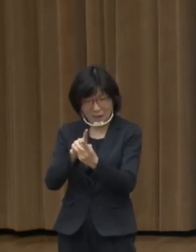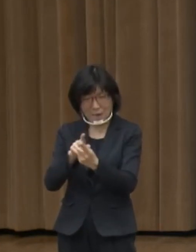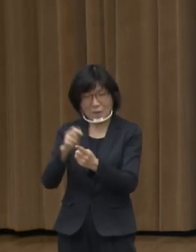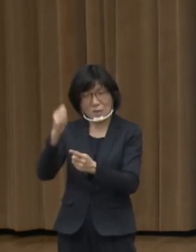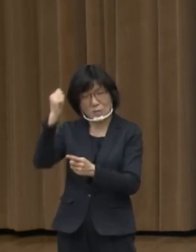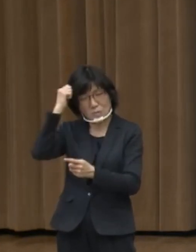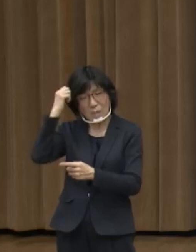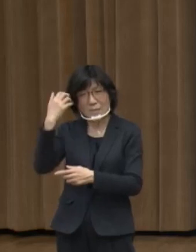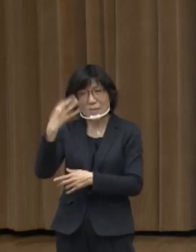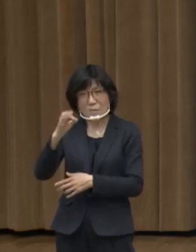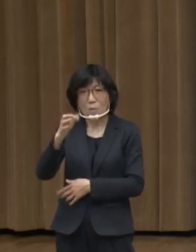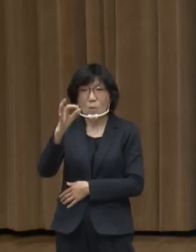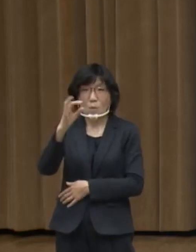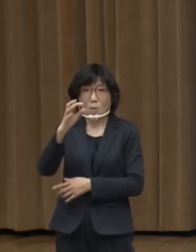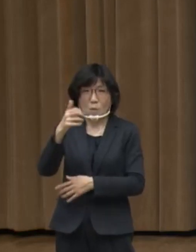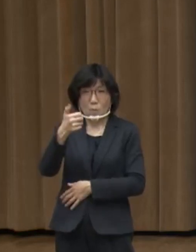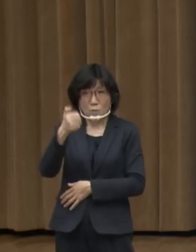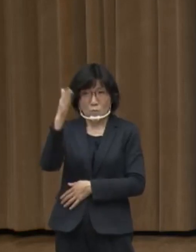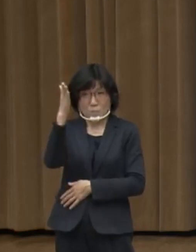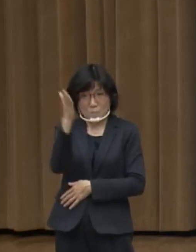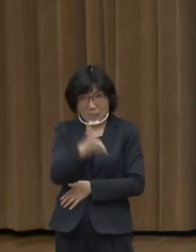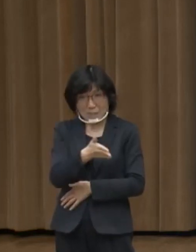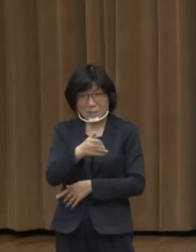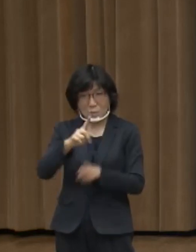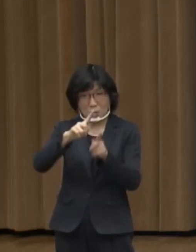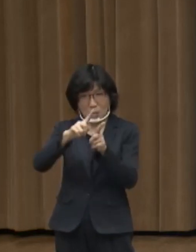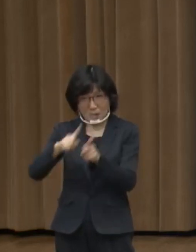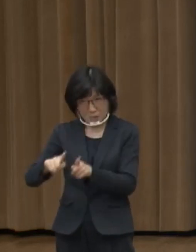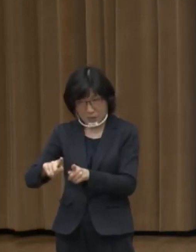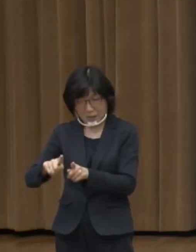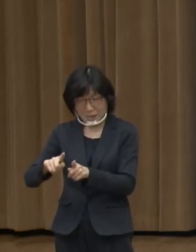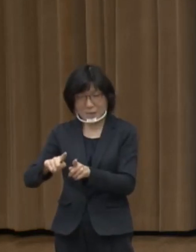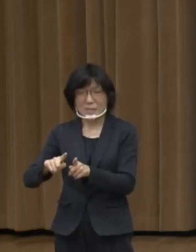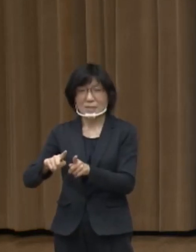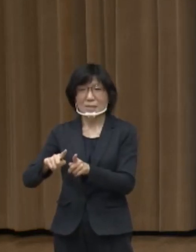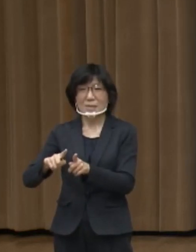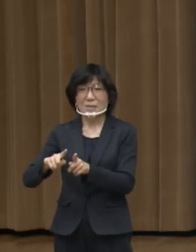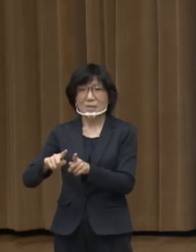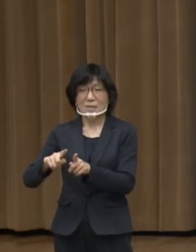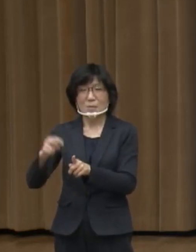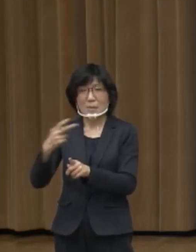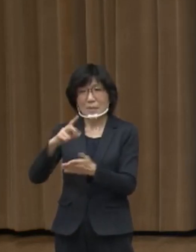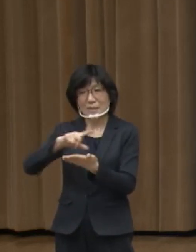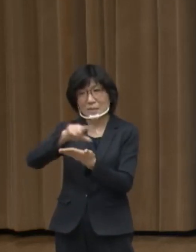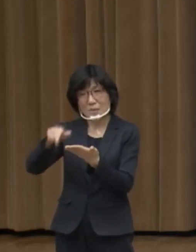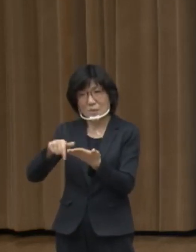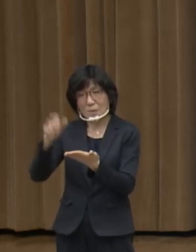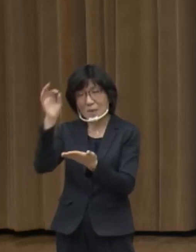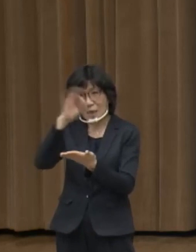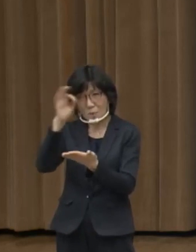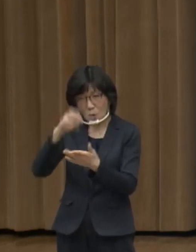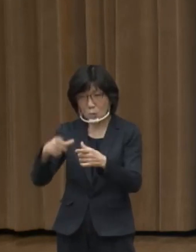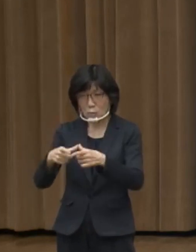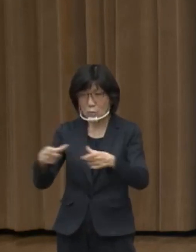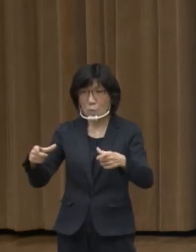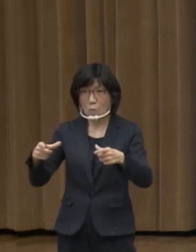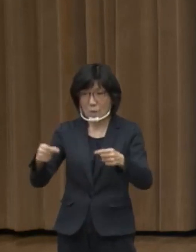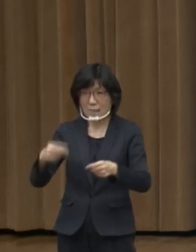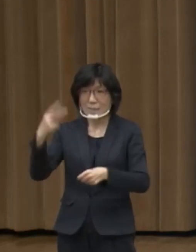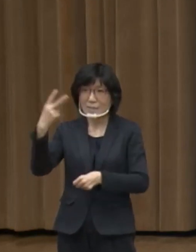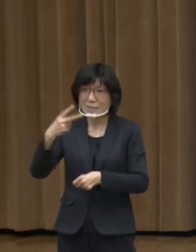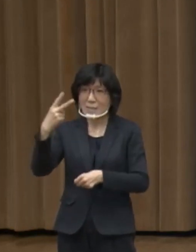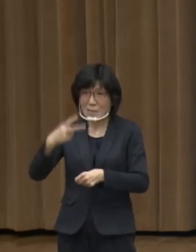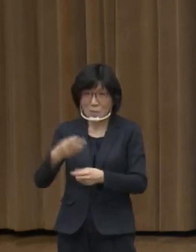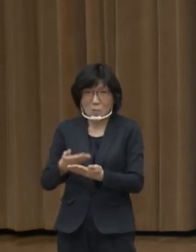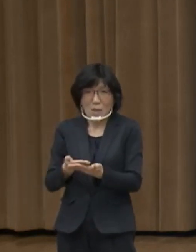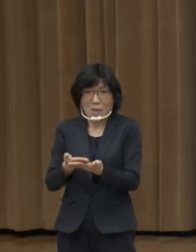の 50% 割引、上限5000円になりますが、これと地域観光クーポン券2000円分を